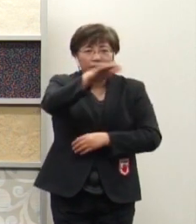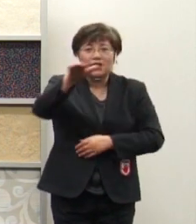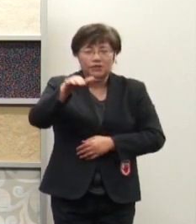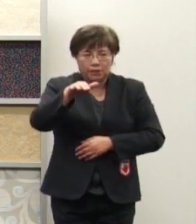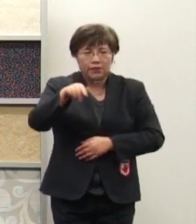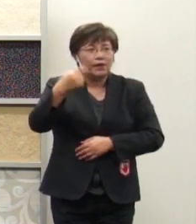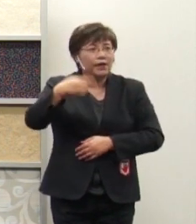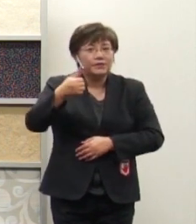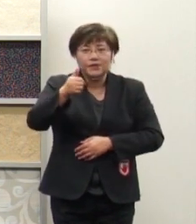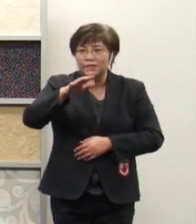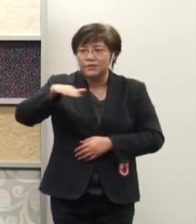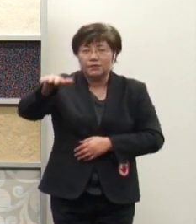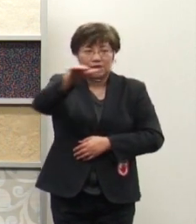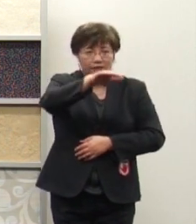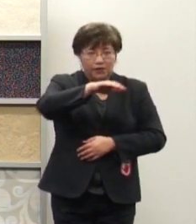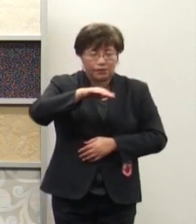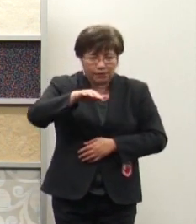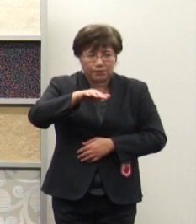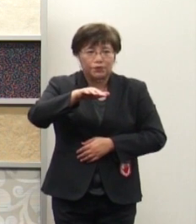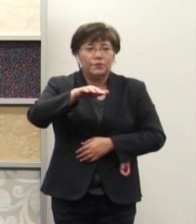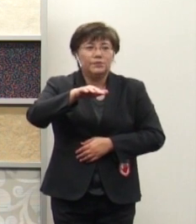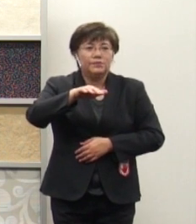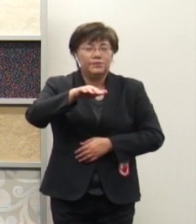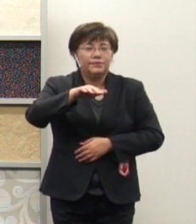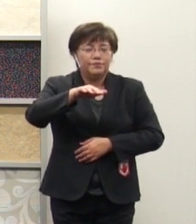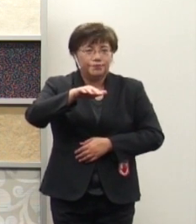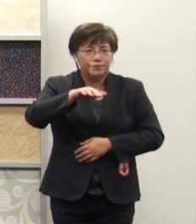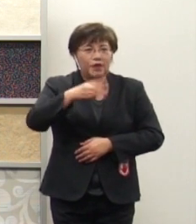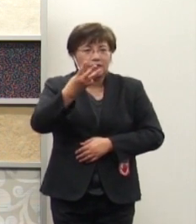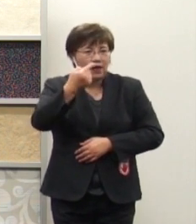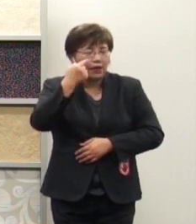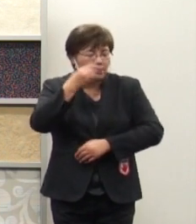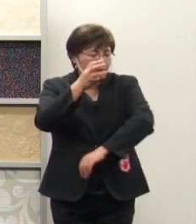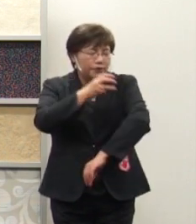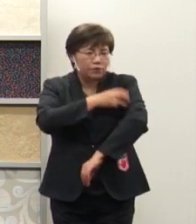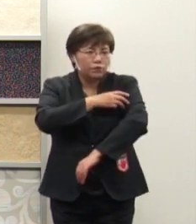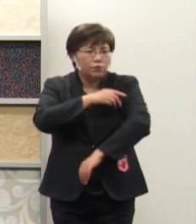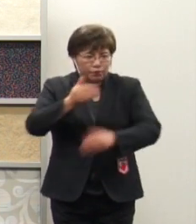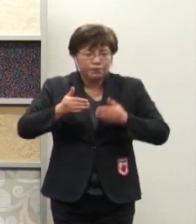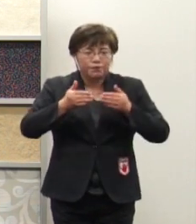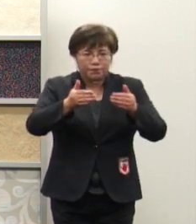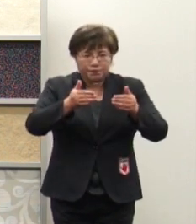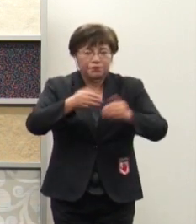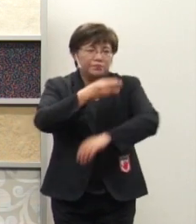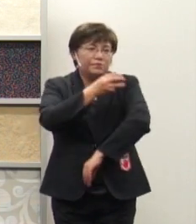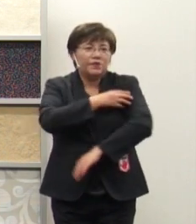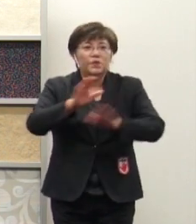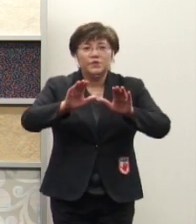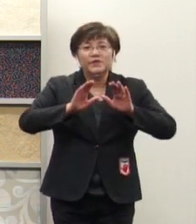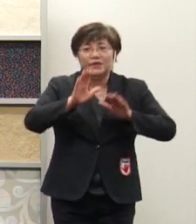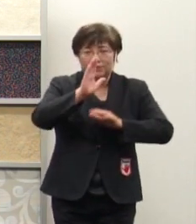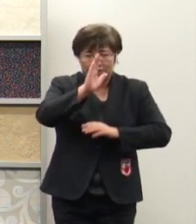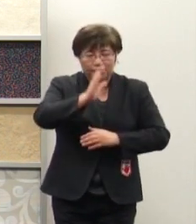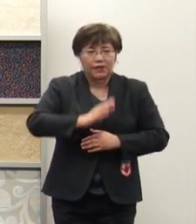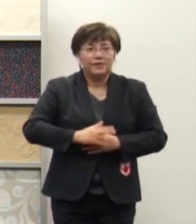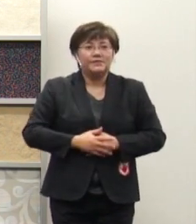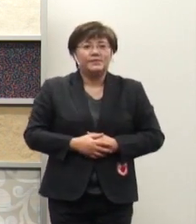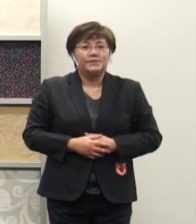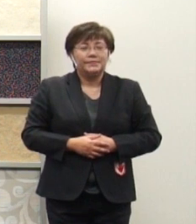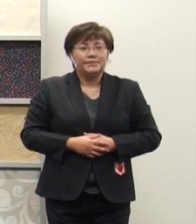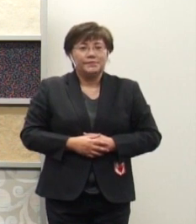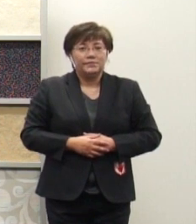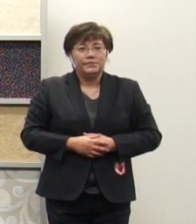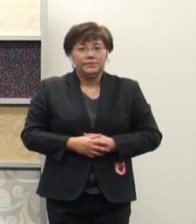先生方の速やかな3回目のワクチン接種できる状況になった方から速やかに実施をしていただ